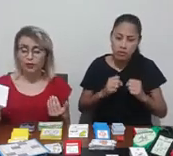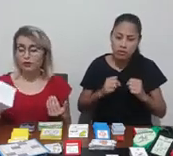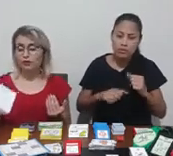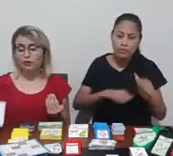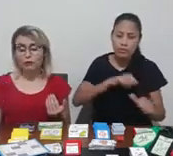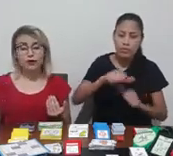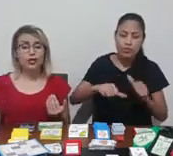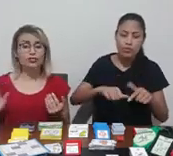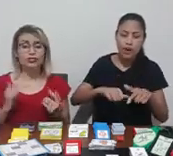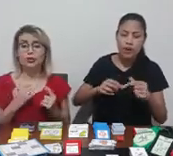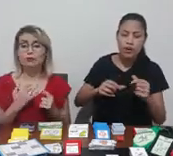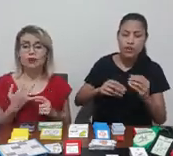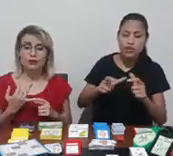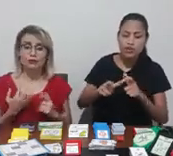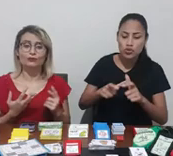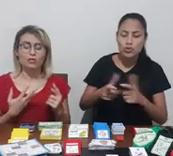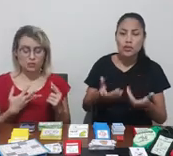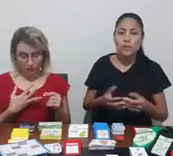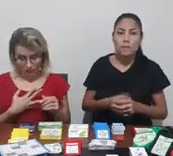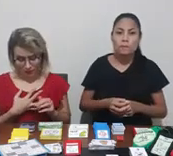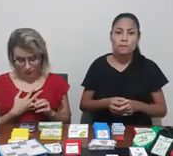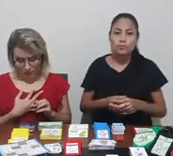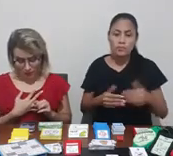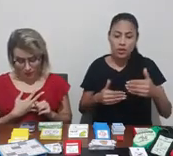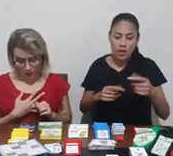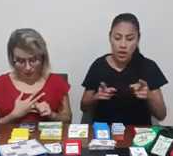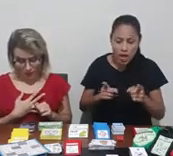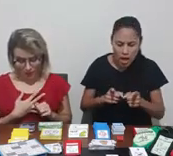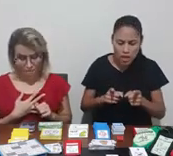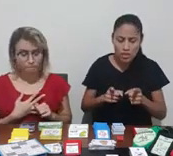joguinho. Então, caixa de remédio, né?